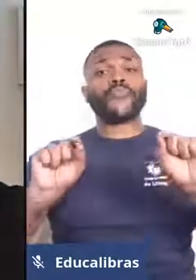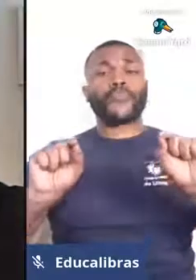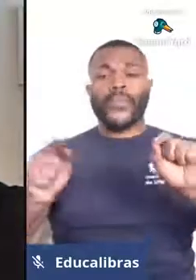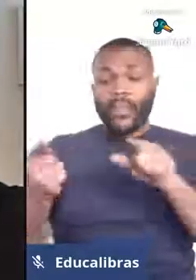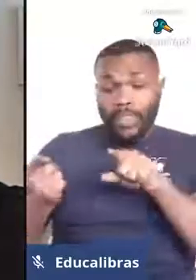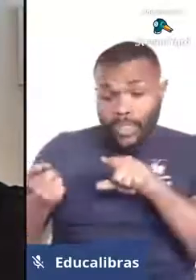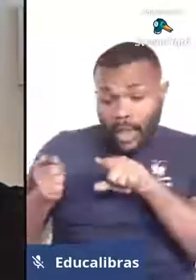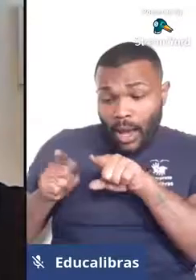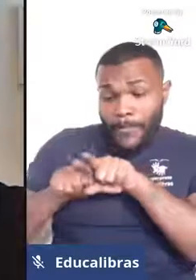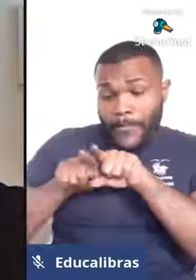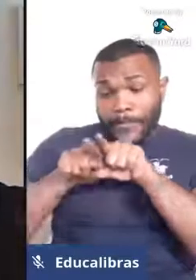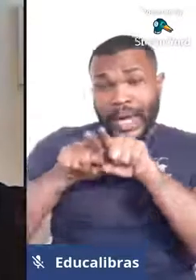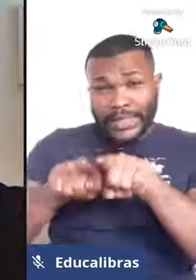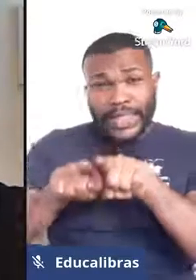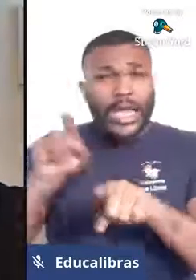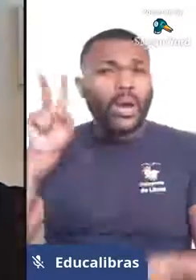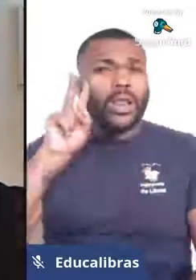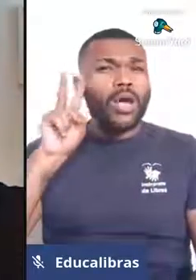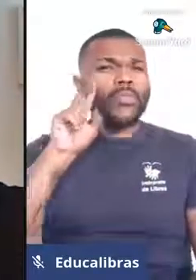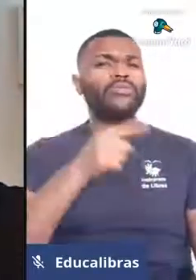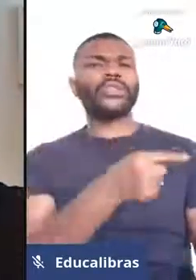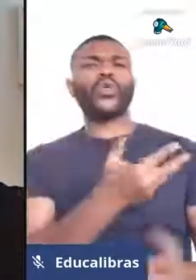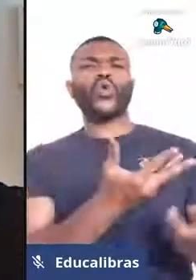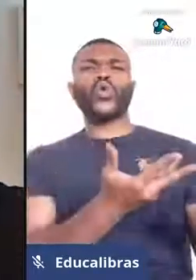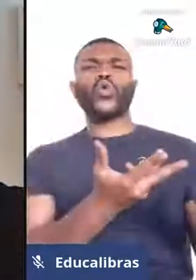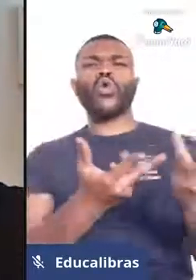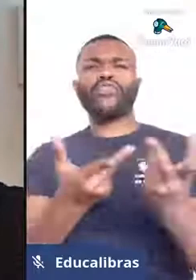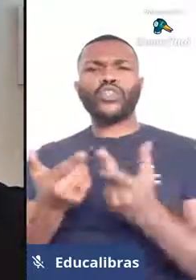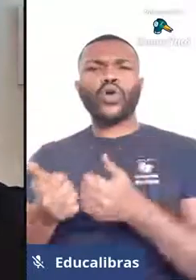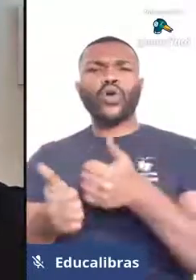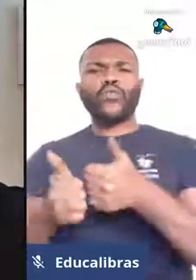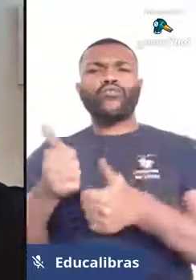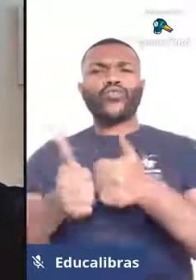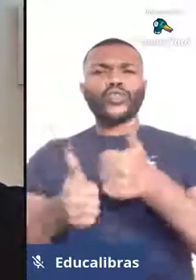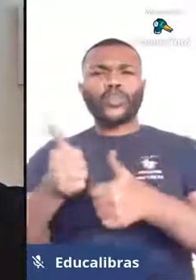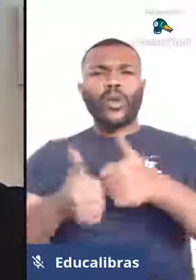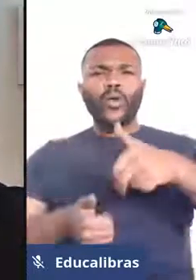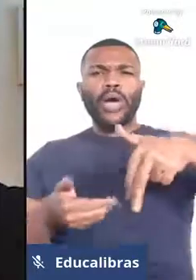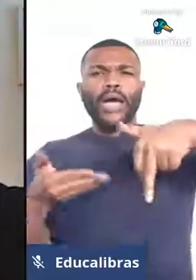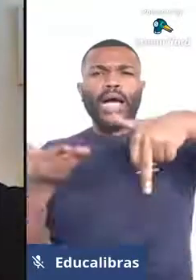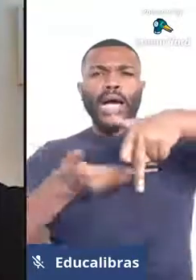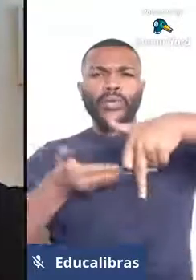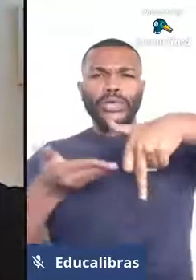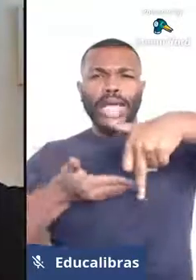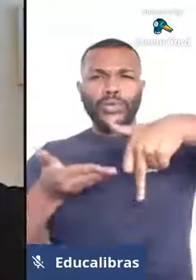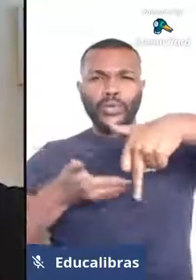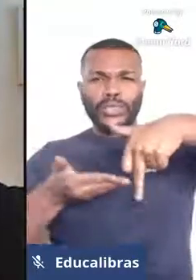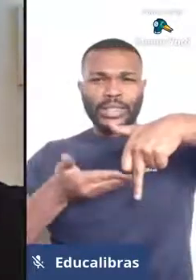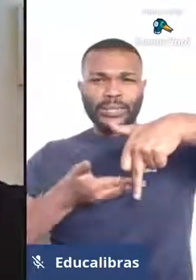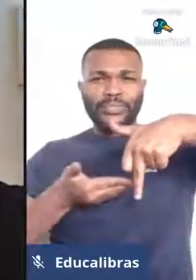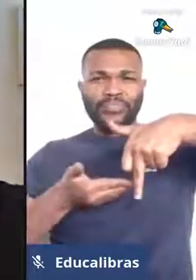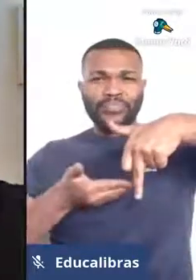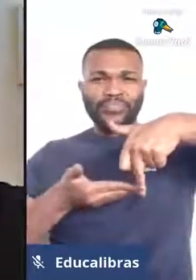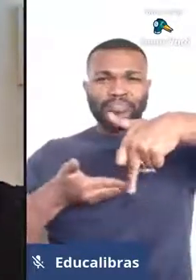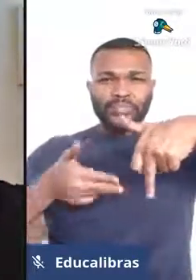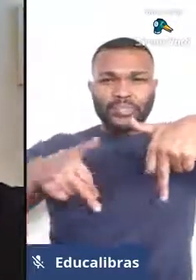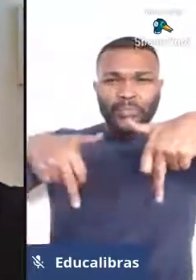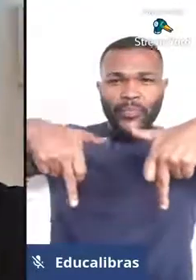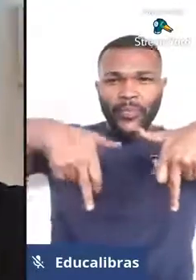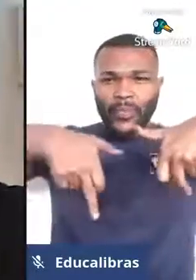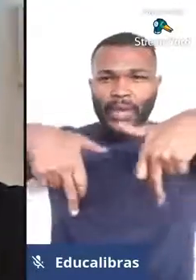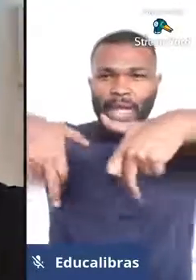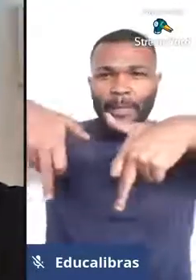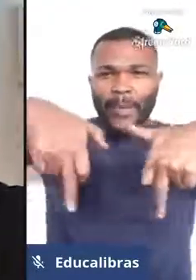levou um grupo de jogadores para jogar futebol de amputados, né? Que é uma diversão, uma coisa incrível.